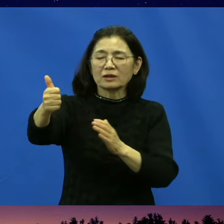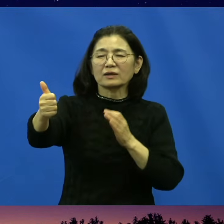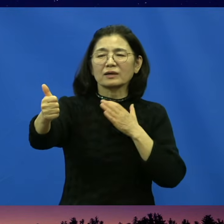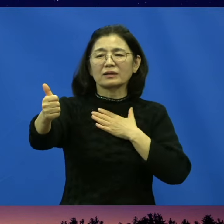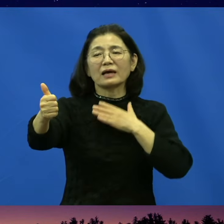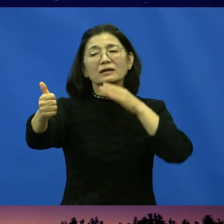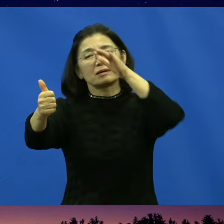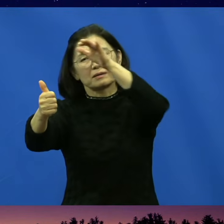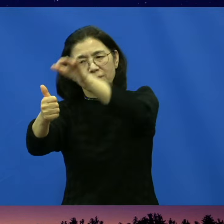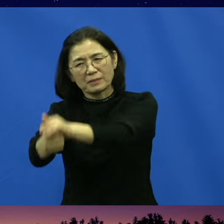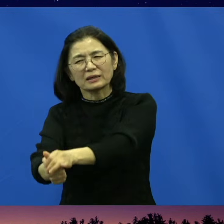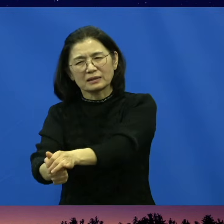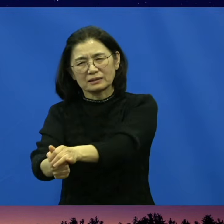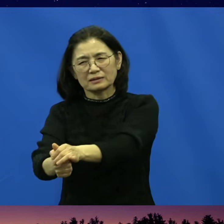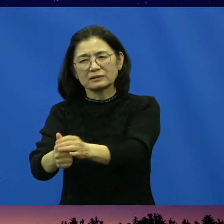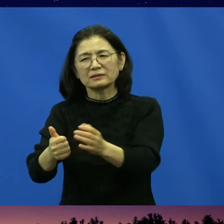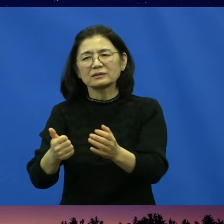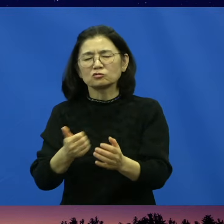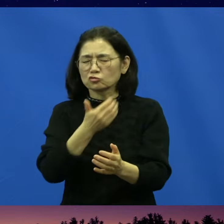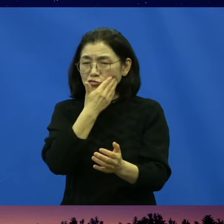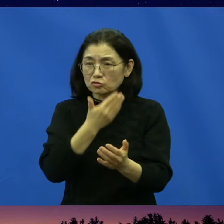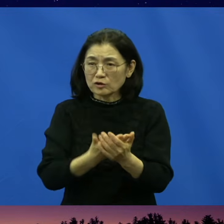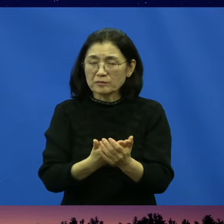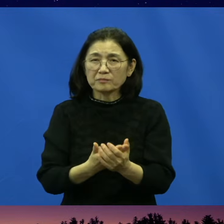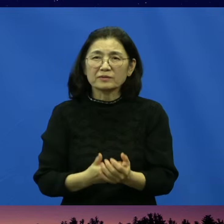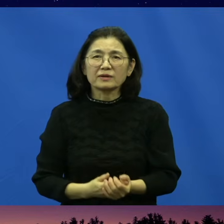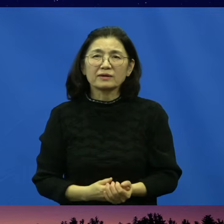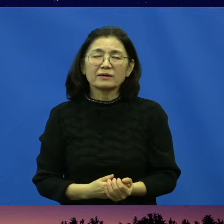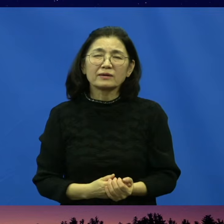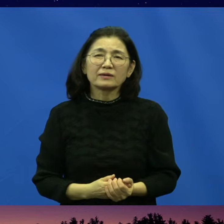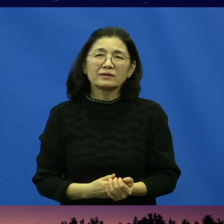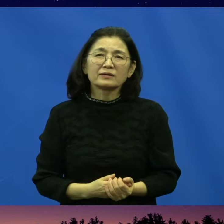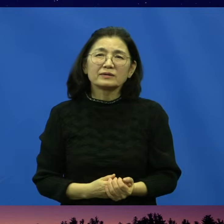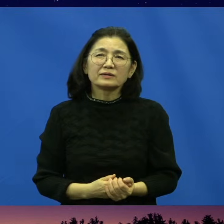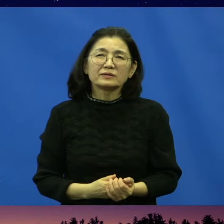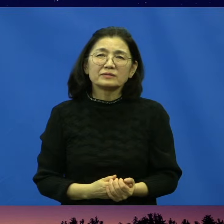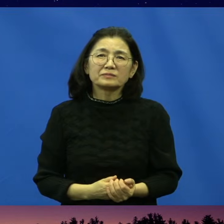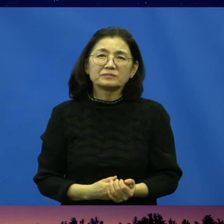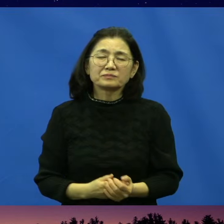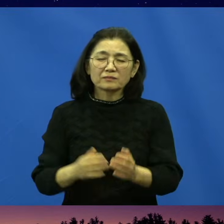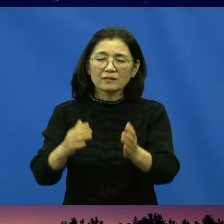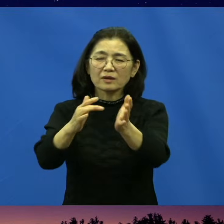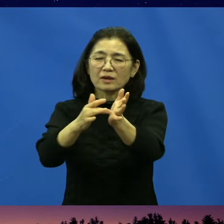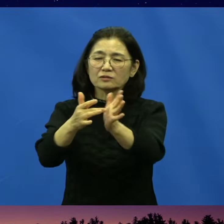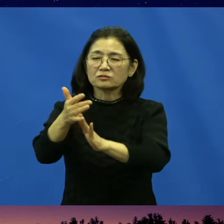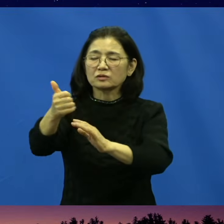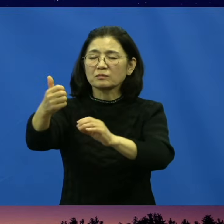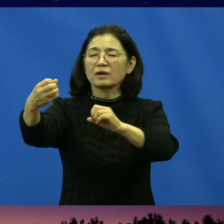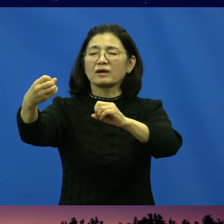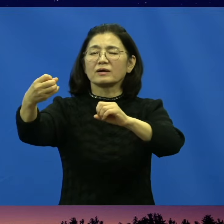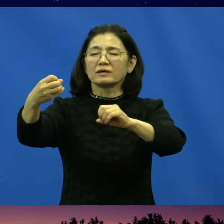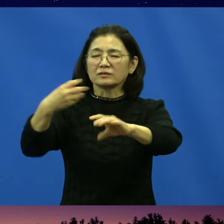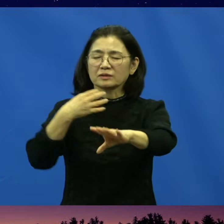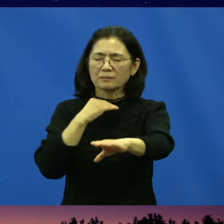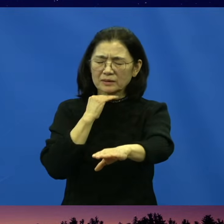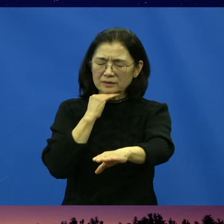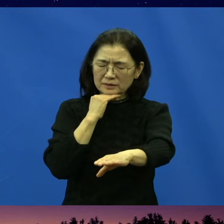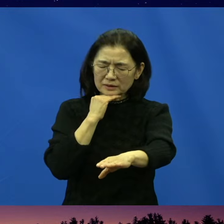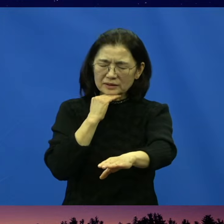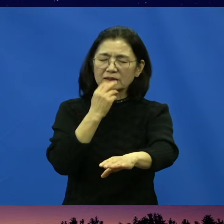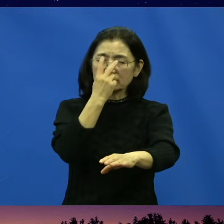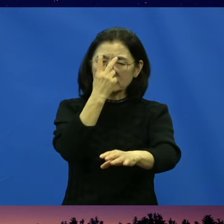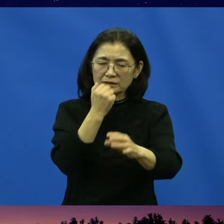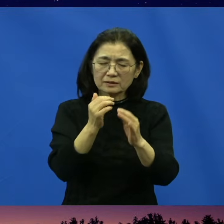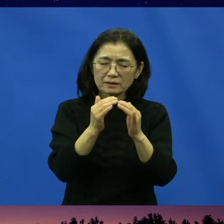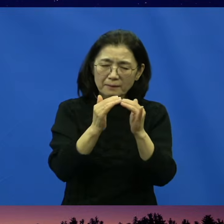초라하죠. 홀로 그렇게 다 해놓고 예수님의 응답만을 기다리고 있는 그 모습이 어쩌면